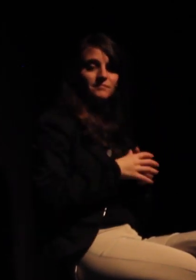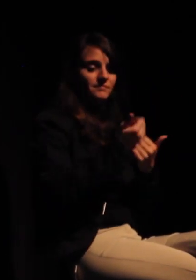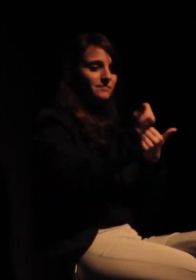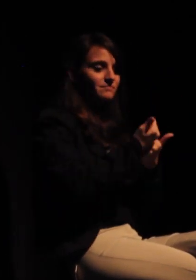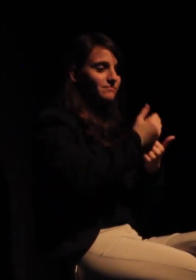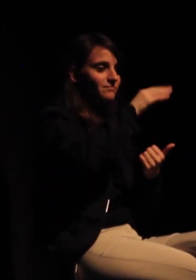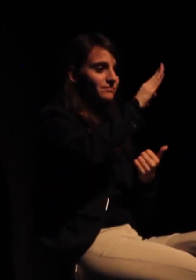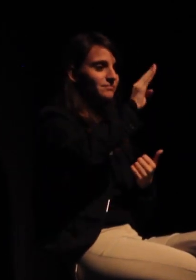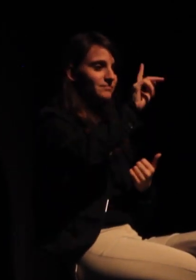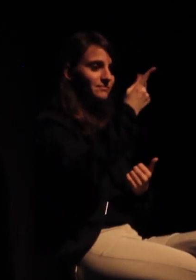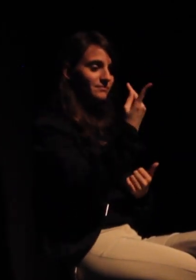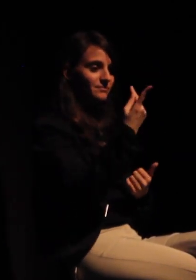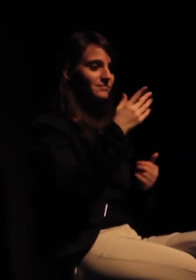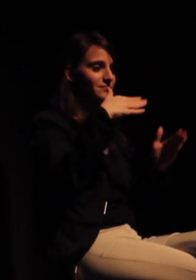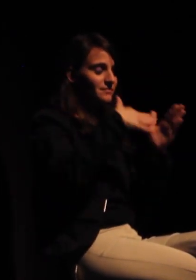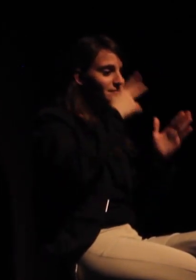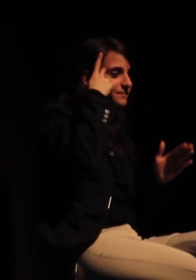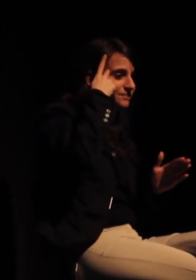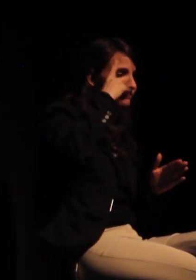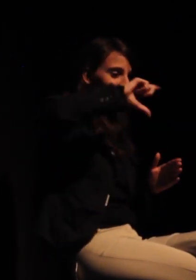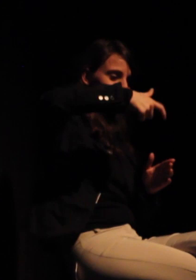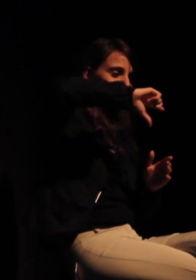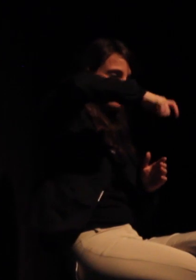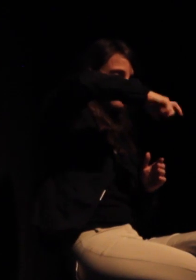Belo Horizonte, trocava, vinha até São Paulo.